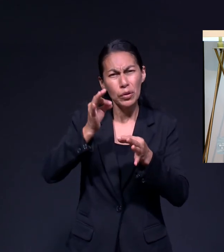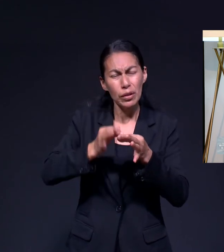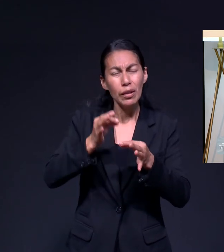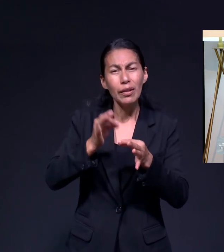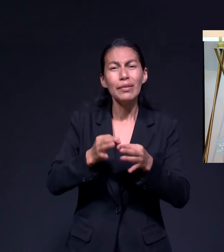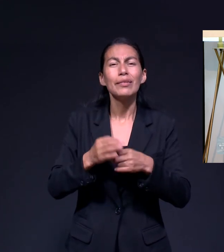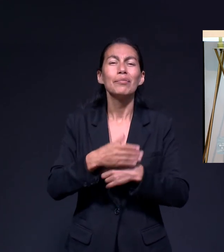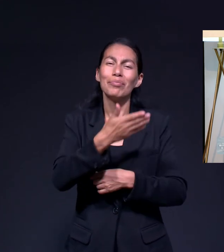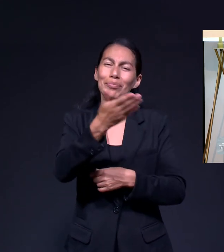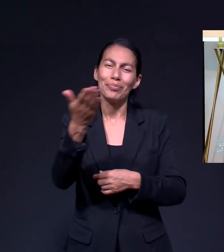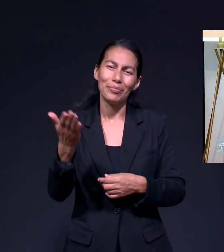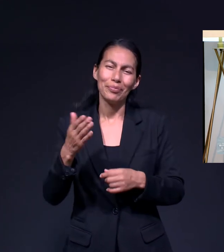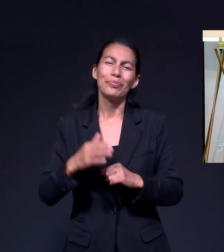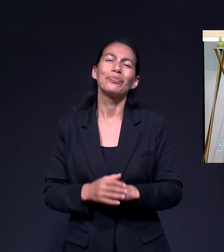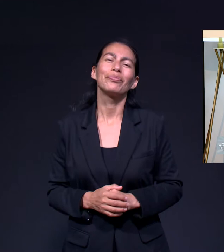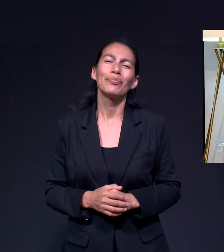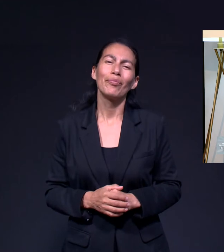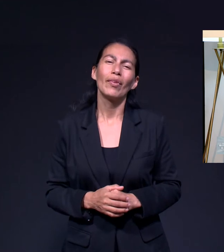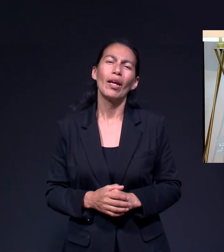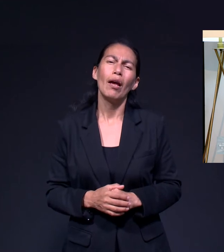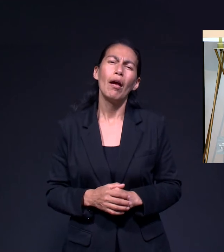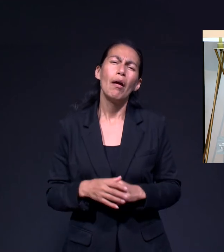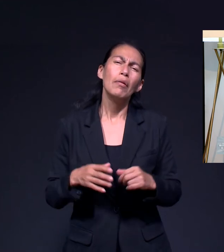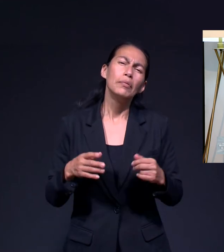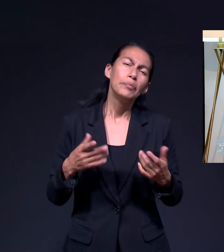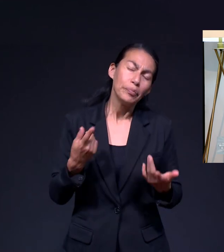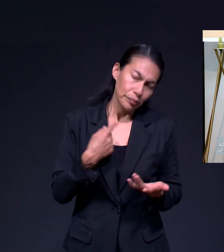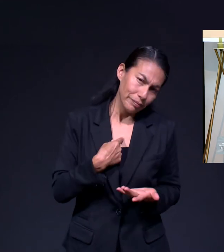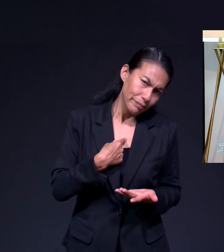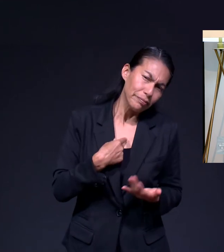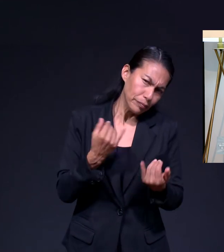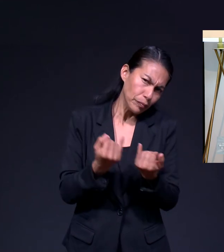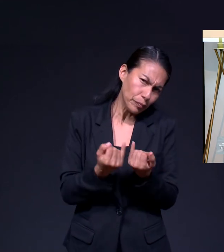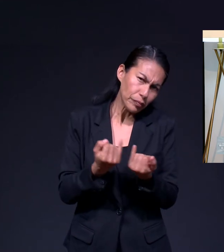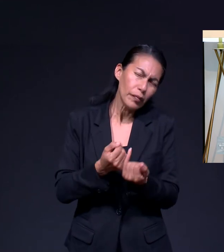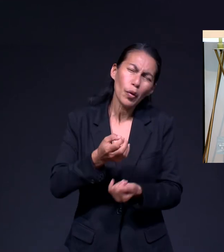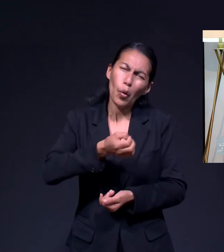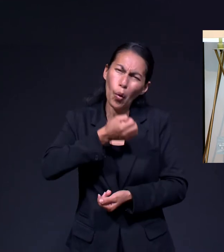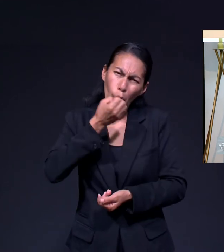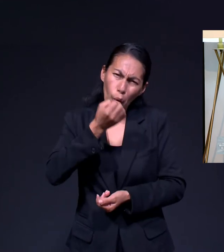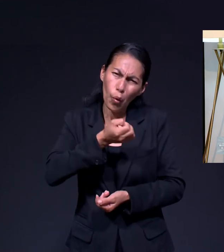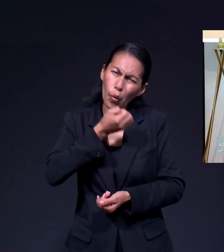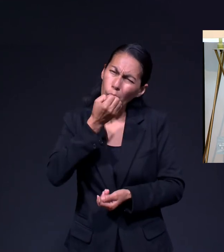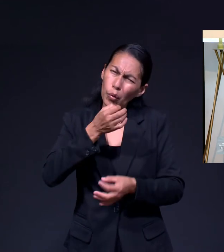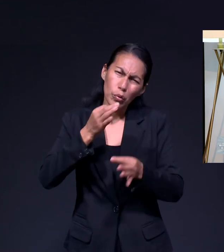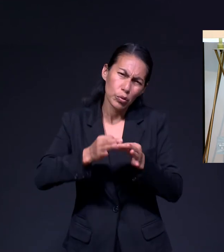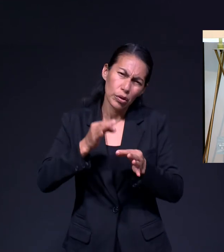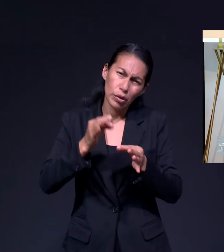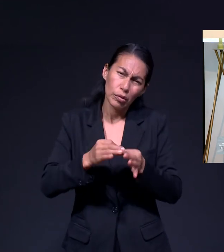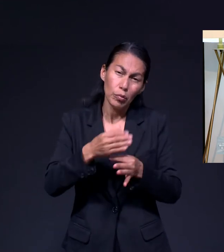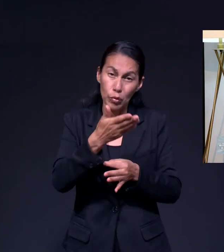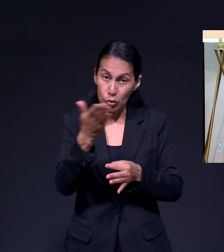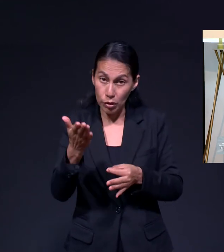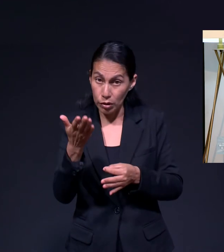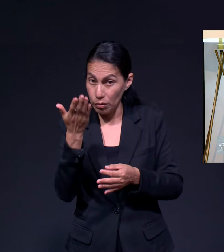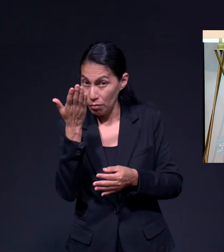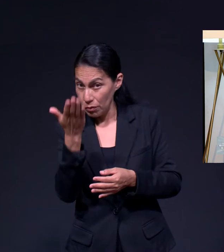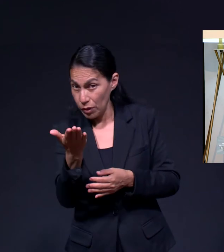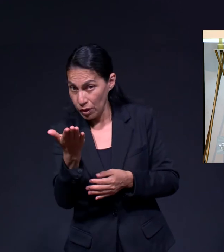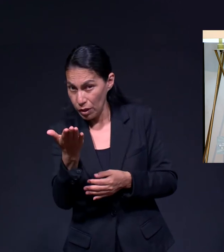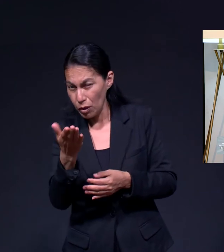uniendo a este programa para poder orar por ustedes y yo personalmente lo hago